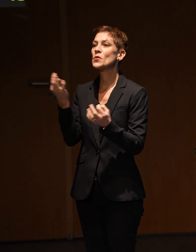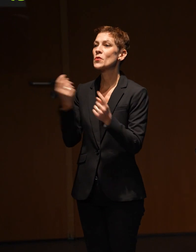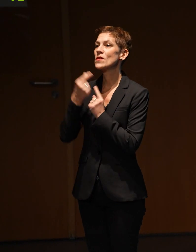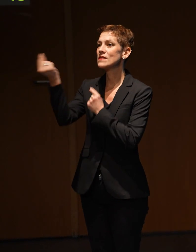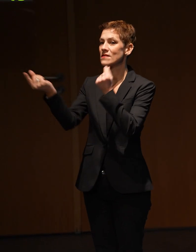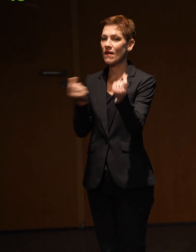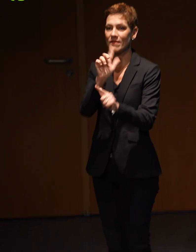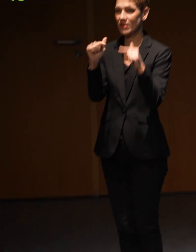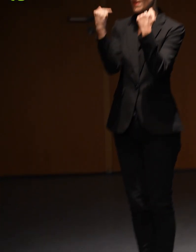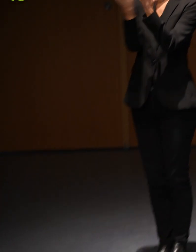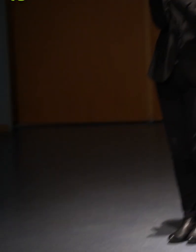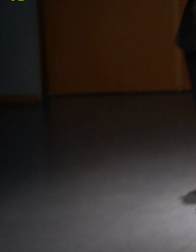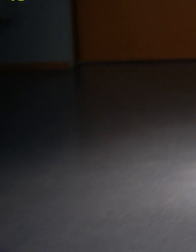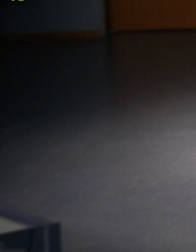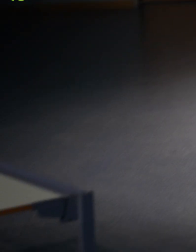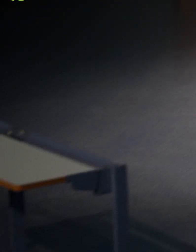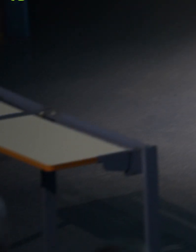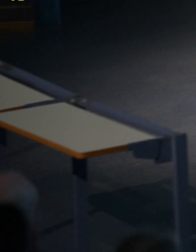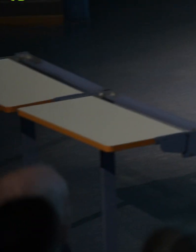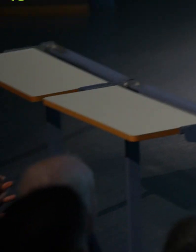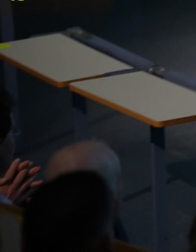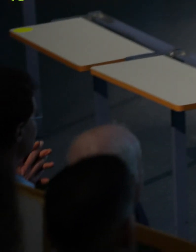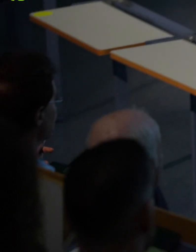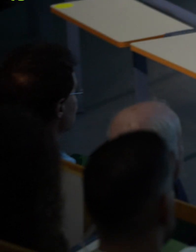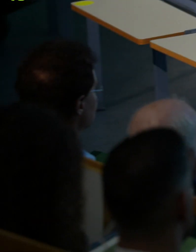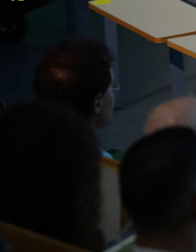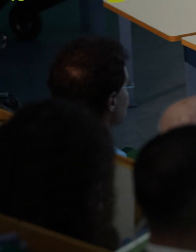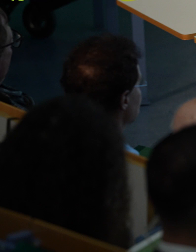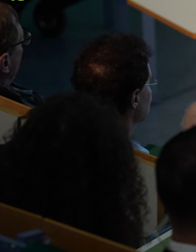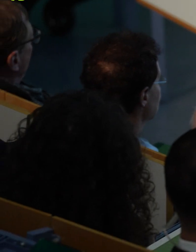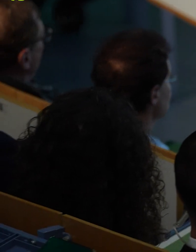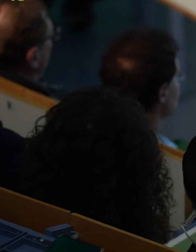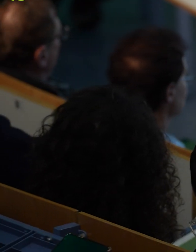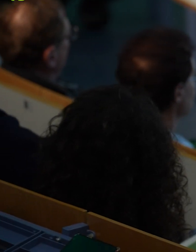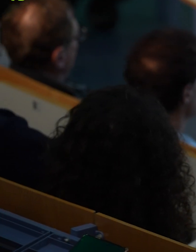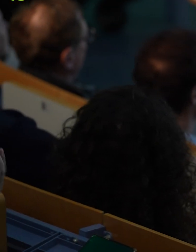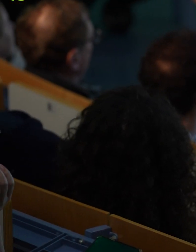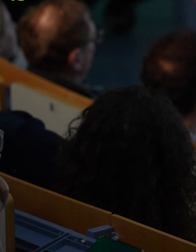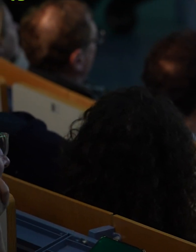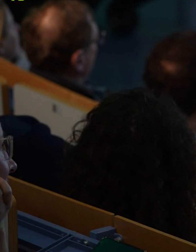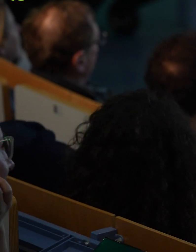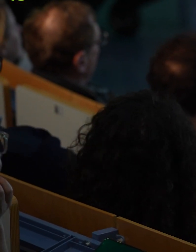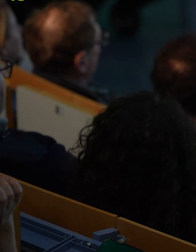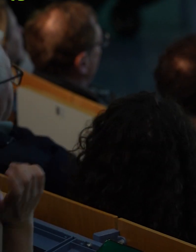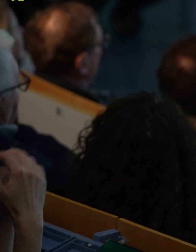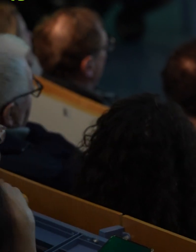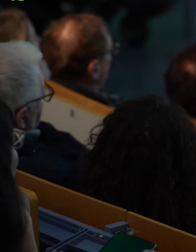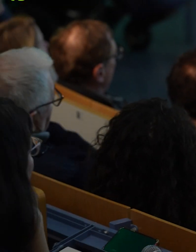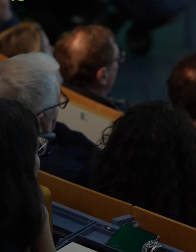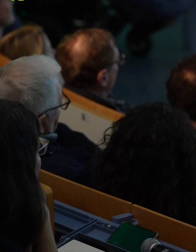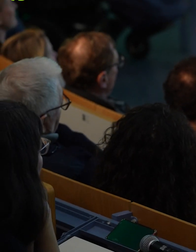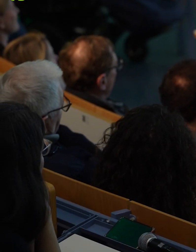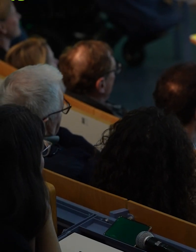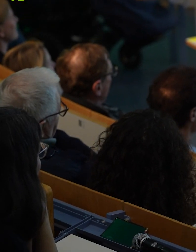Übersetzungen vorgenommen hat. Und ich habe Sie noch nicht getroffen, aber willkommen auch den Vertretern des Rimbaud Verlages, der das Buch